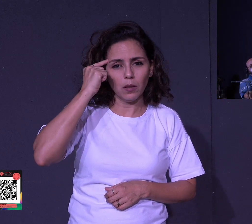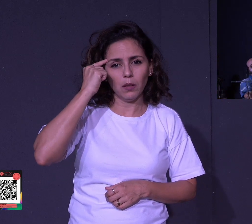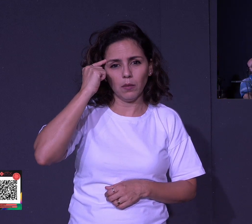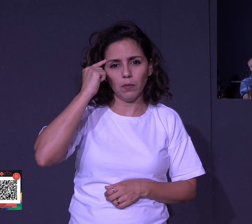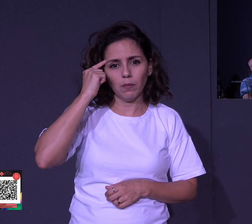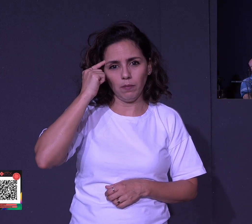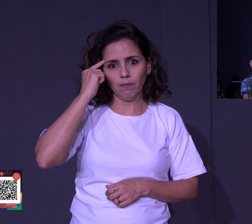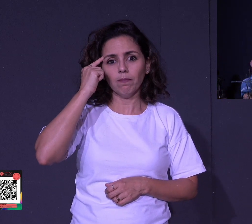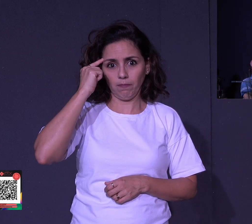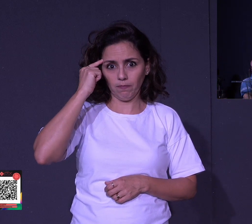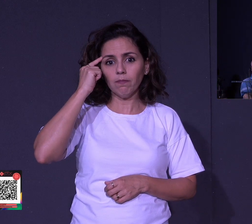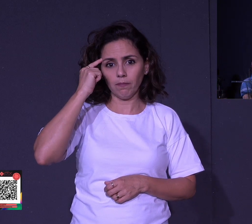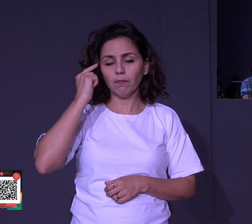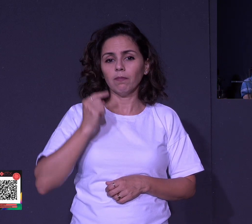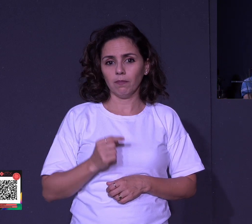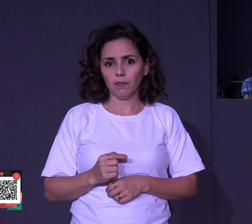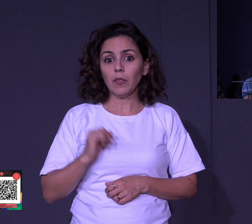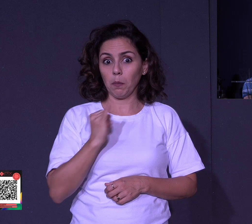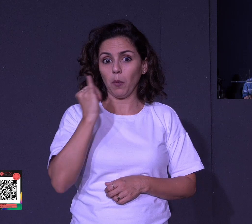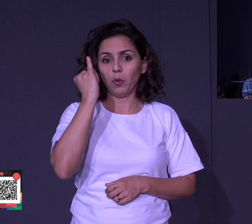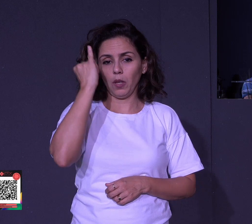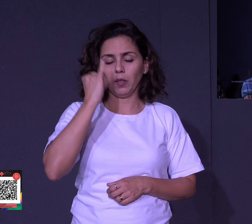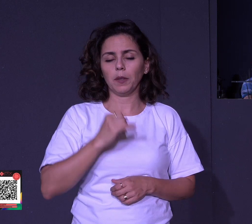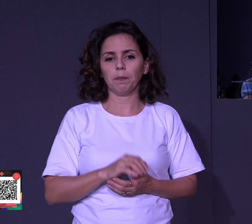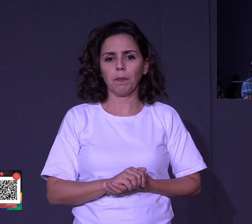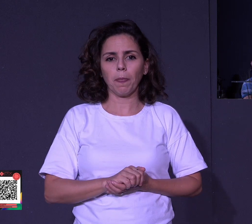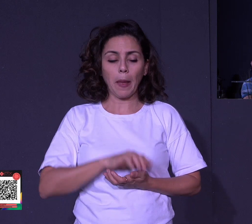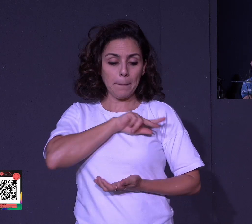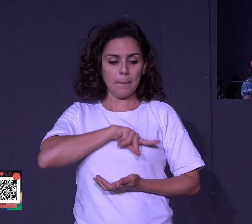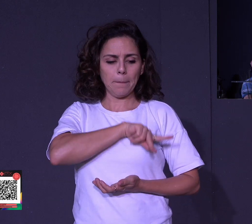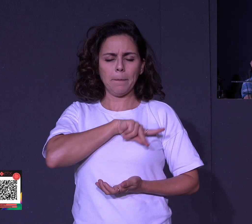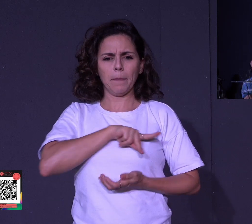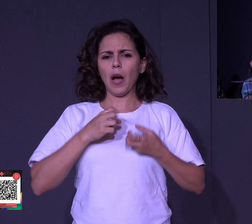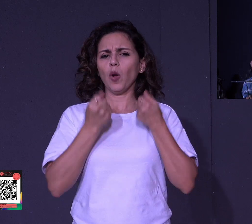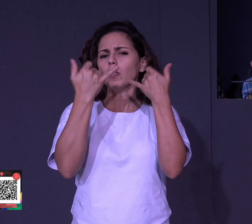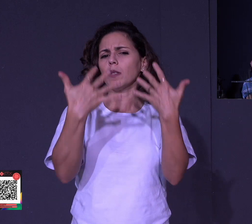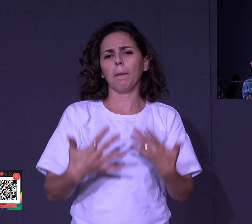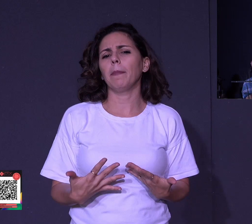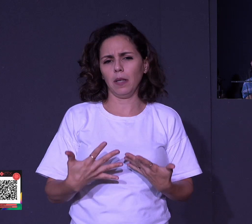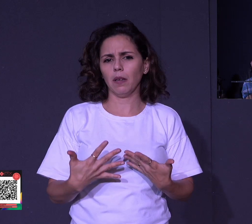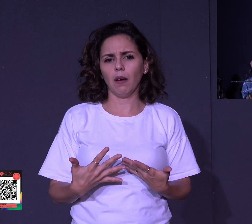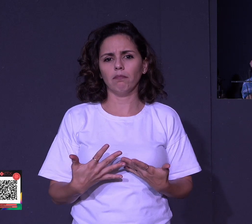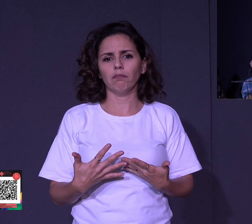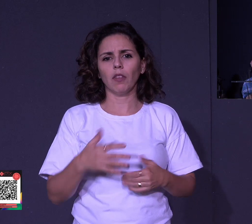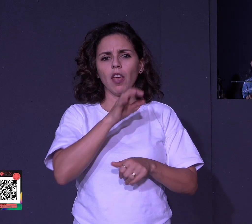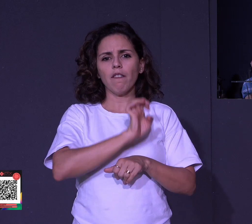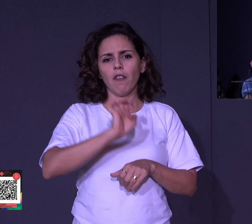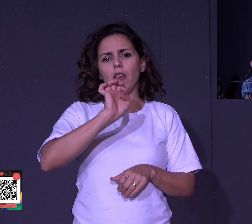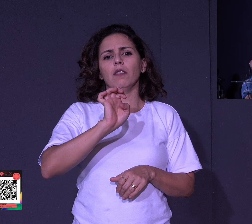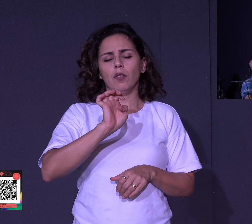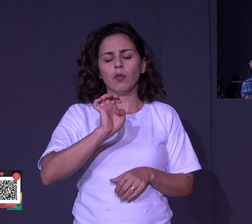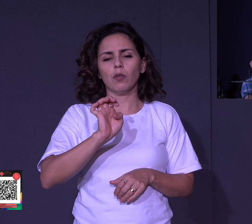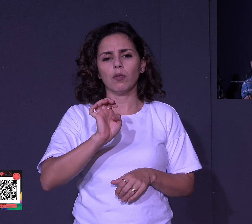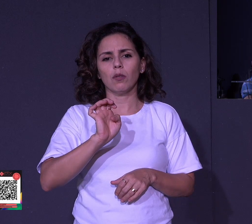guerra espiritual? Quando ele vai falar da armadura de Deus. Ele usa uma figura muito interessante lá no verso